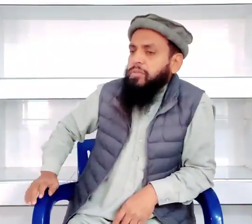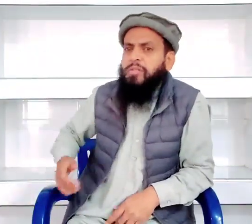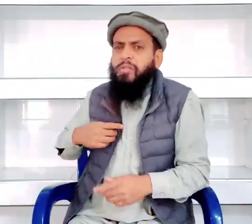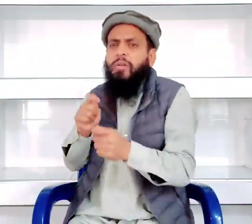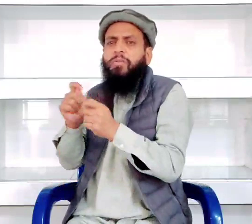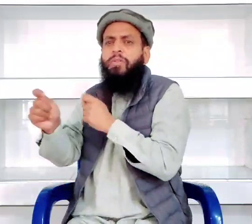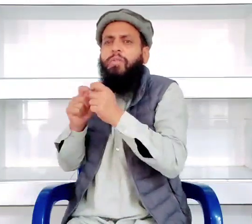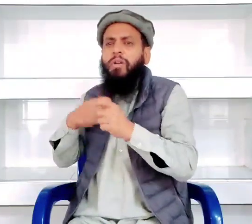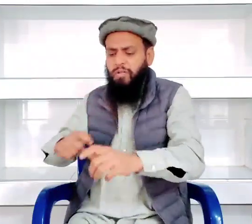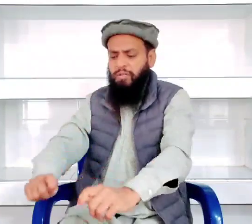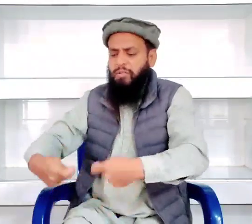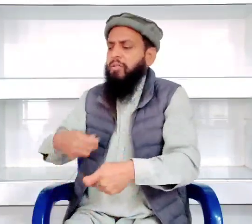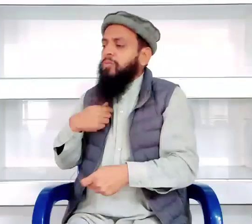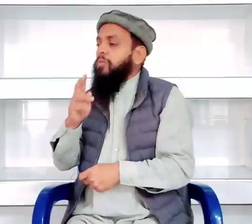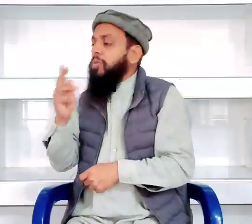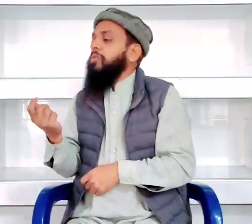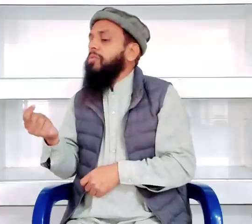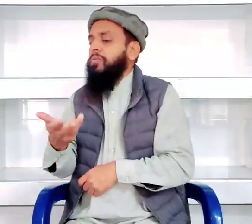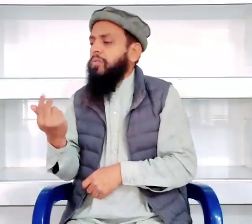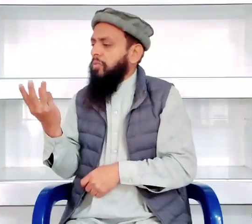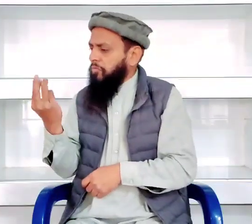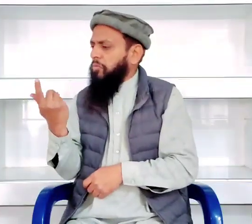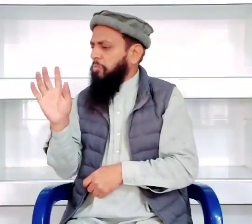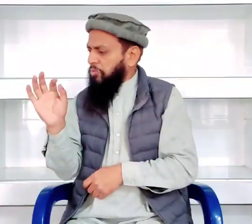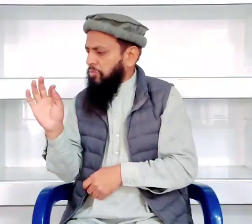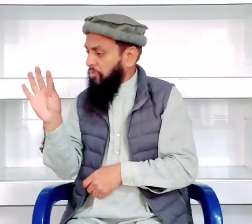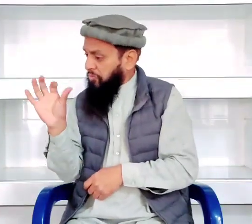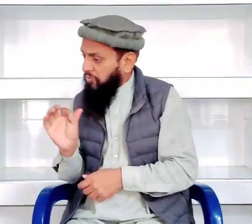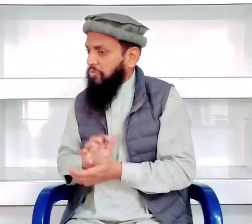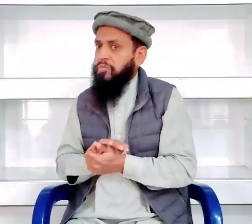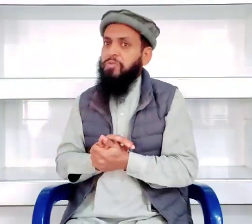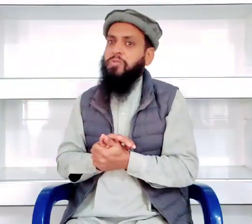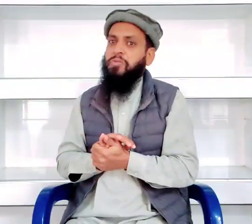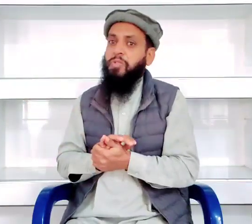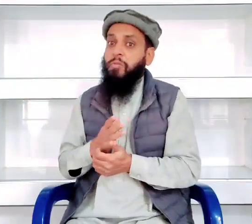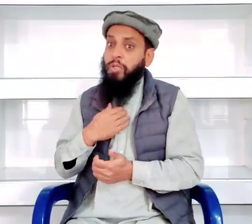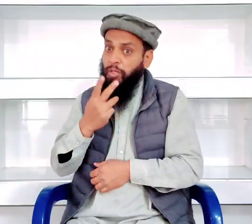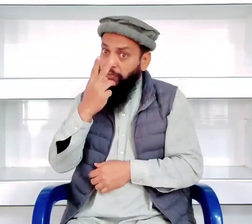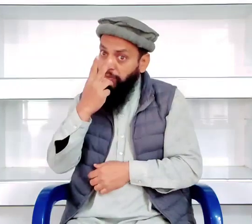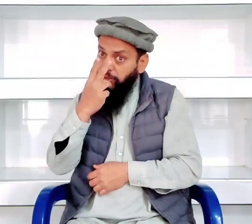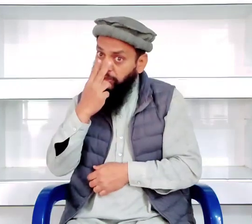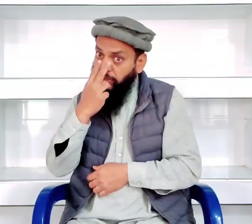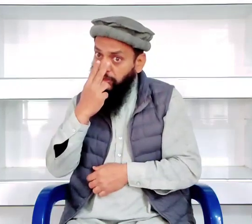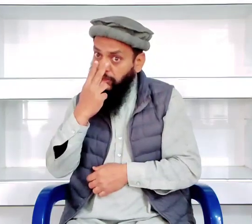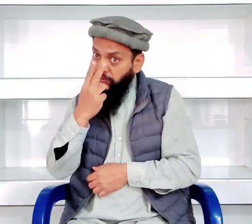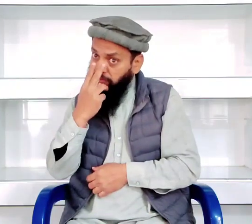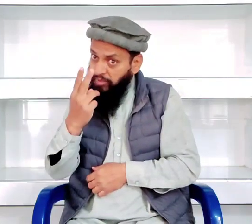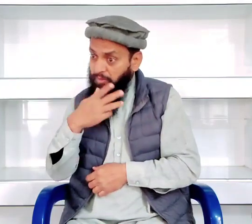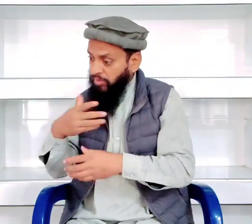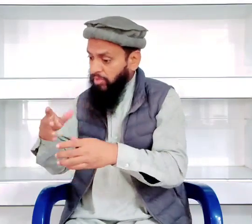کبھی ہتا تستو پیاؤ جتنی دیر تک انہوں اچھی طرح اپنے قبضے کے اندر نہیں لے لیتا